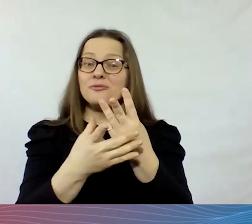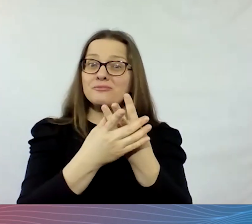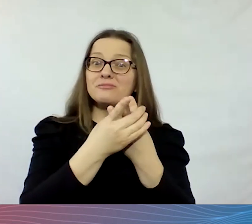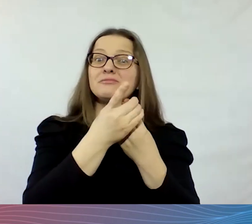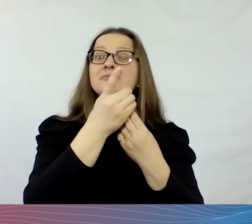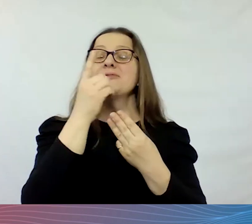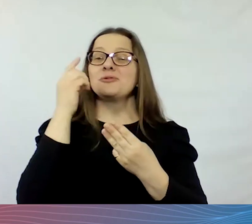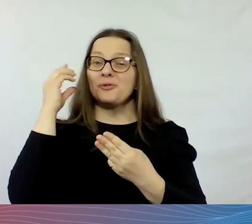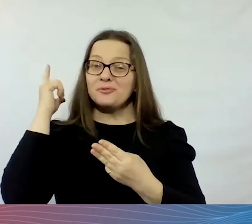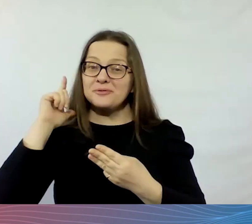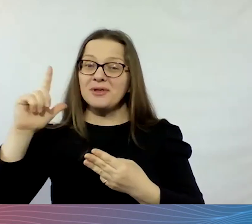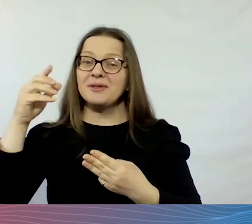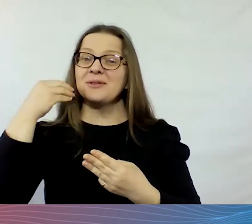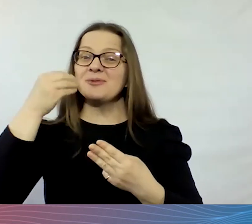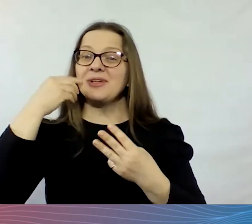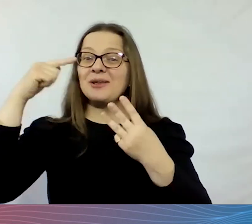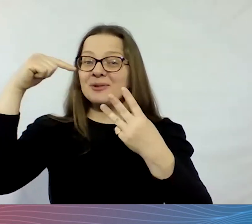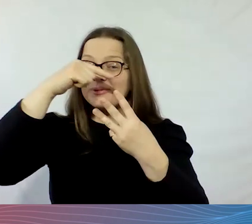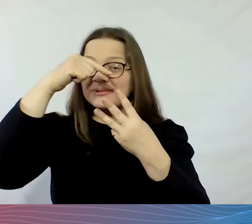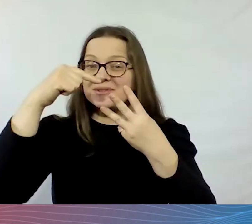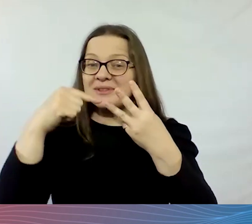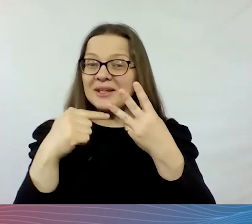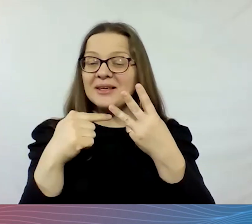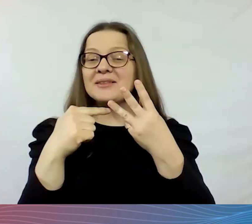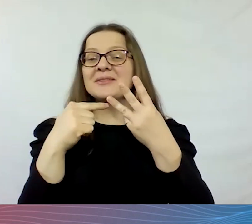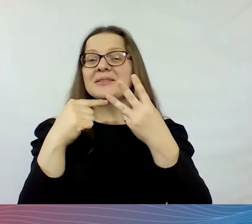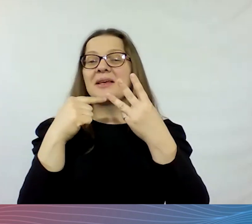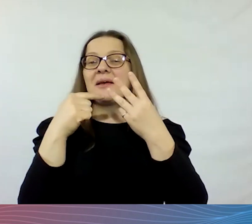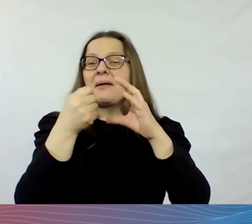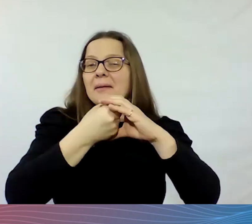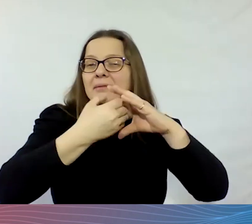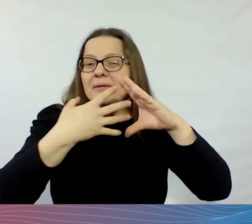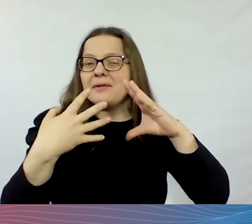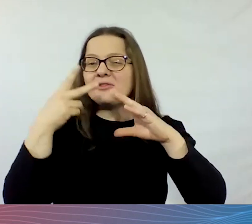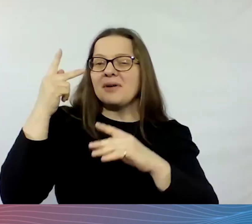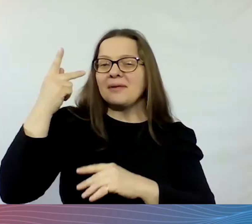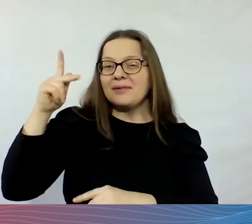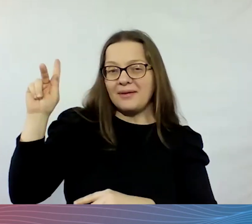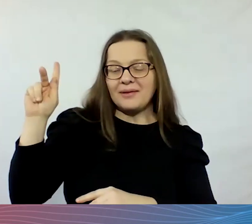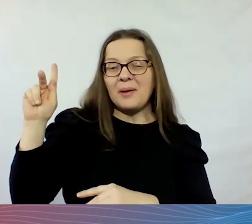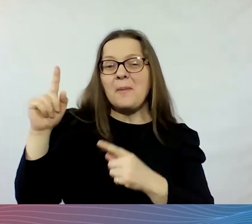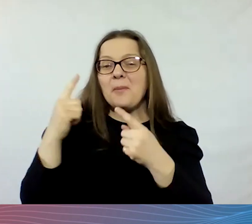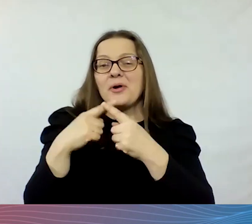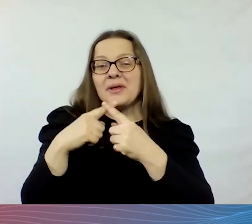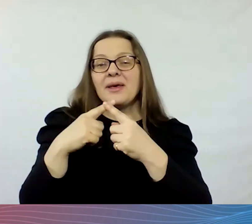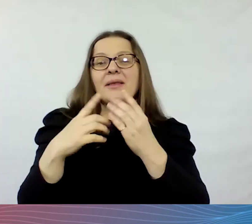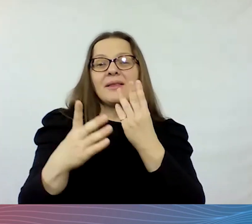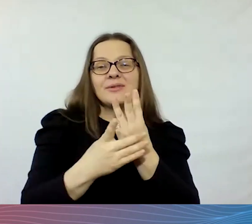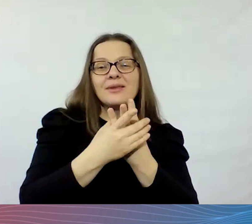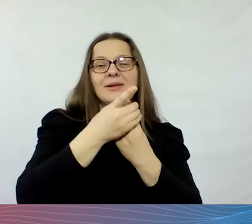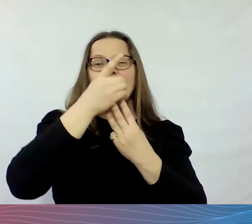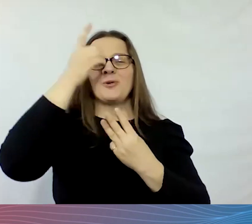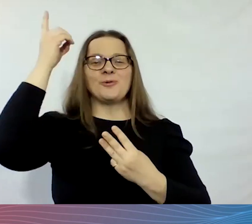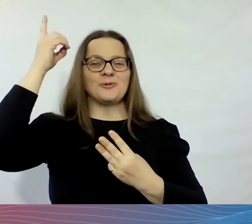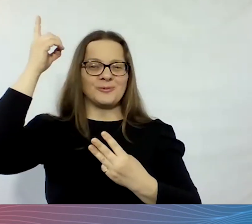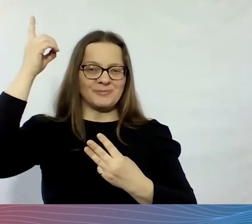poder trazer o manancial profundo até a superfície e virar um rio para